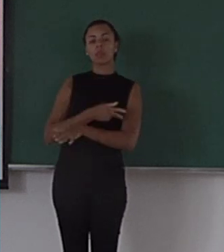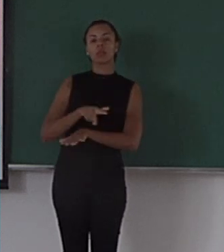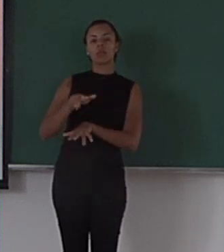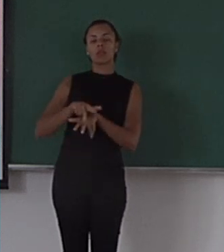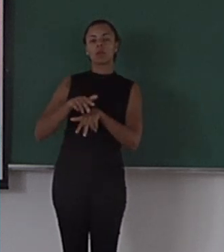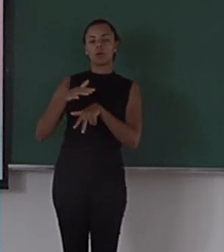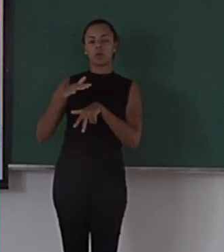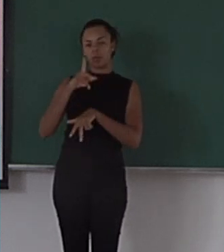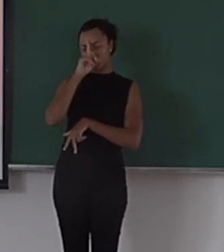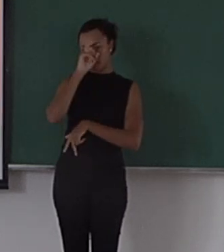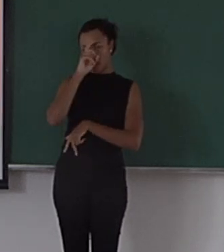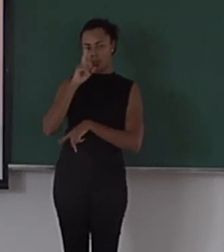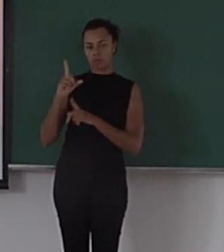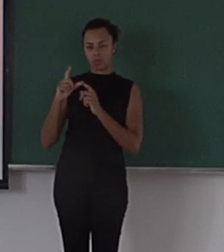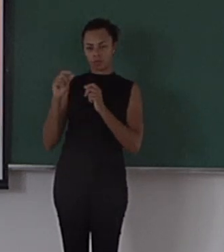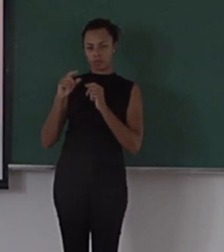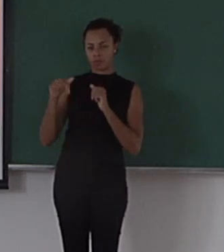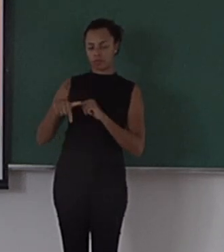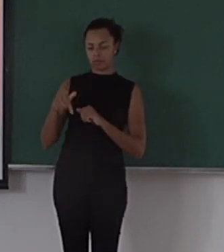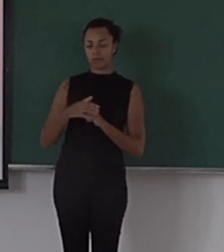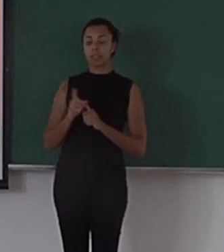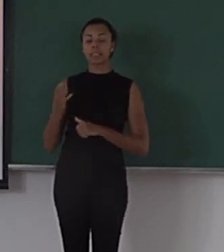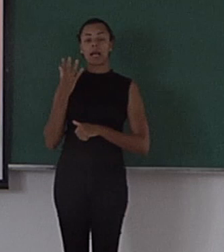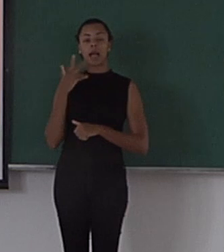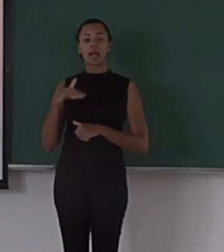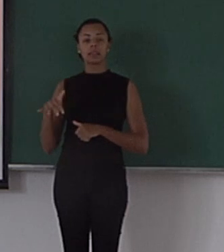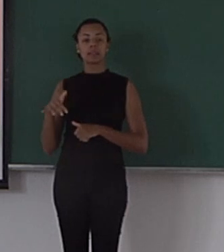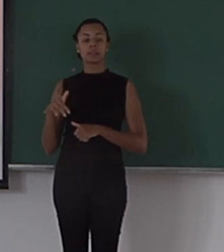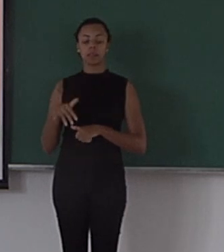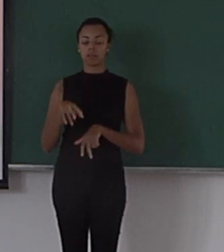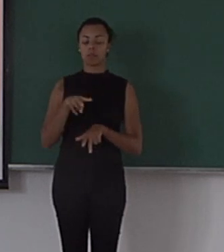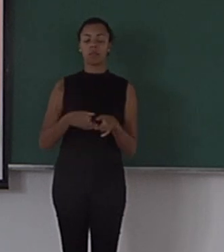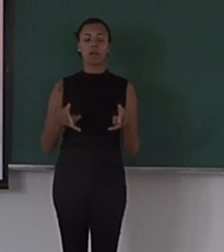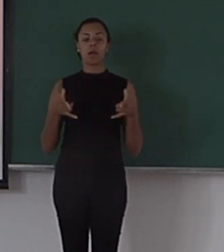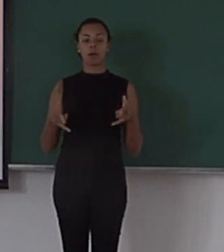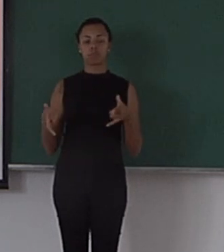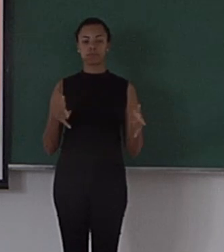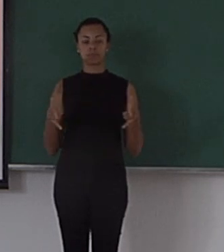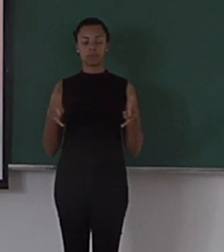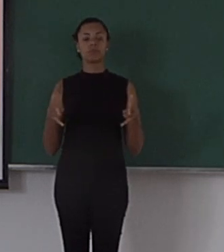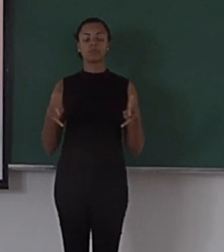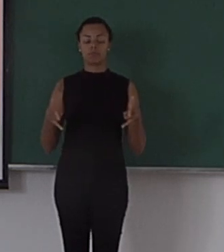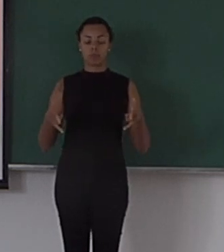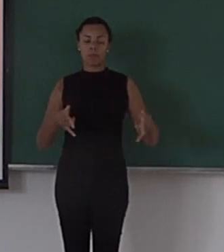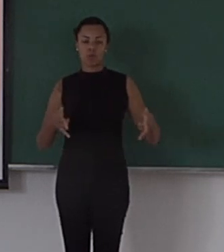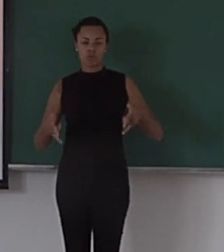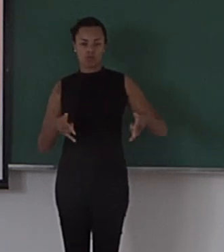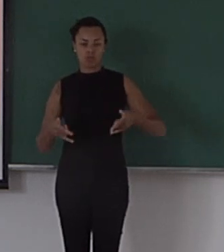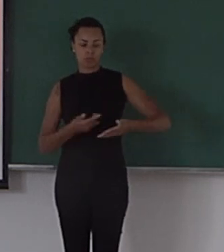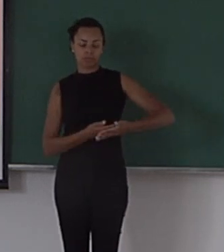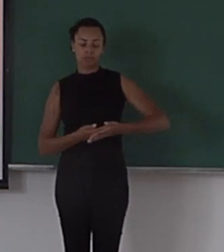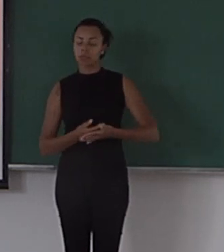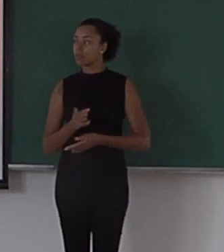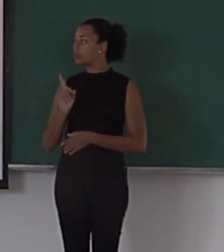aqui da universidade. Essa criança, ela pegou fogo na cama, no berço, e ela chegou para a gente assim, isso aqui é queimadura de